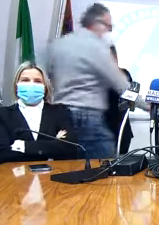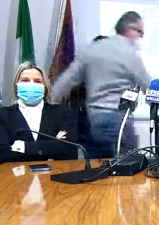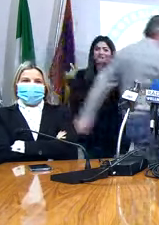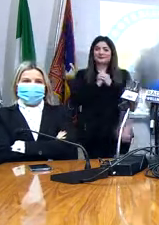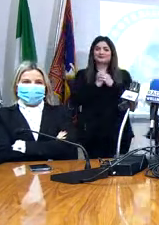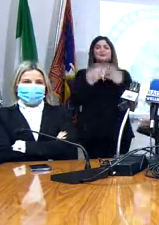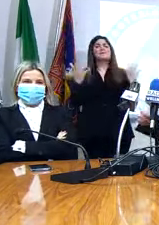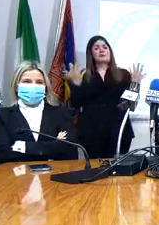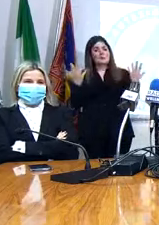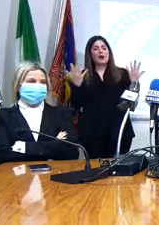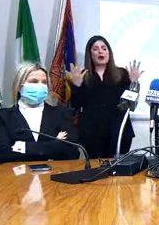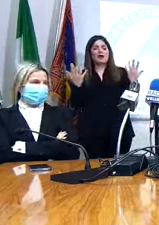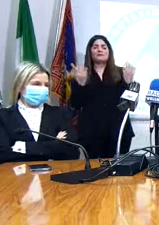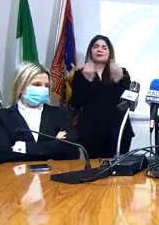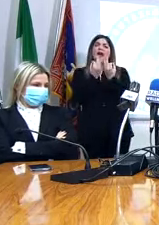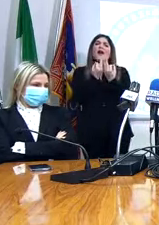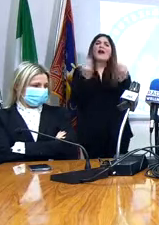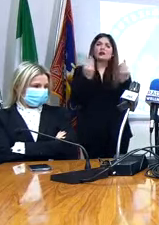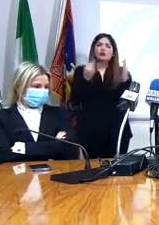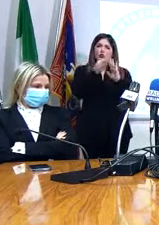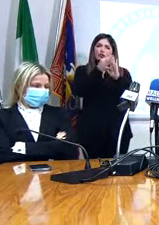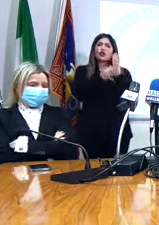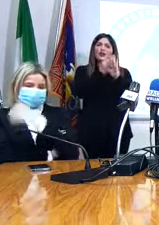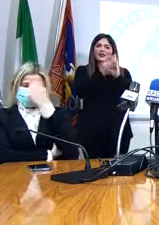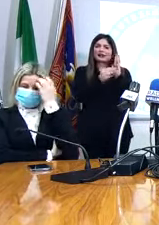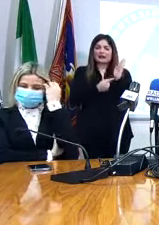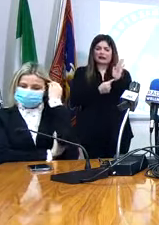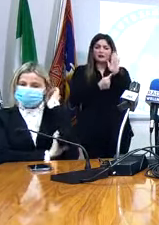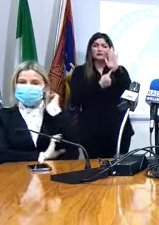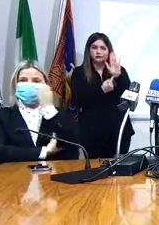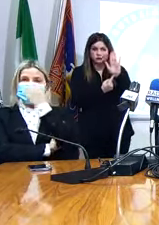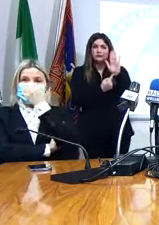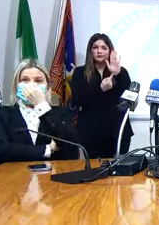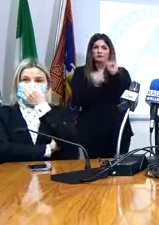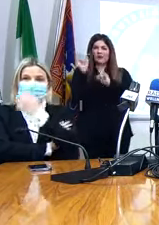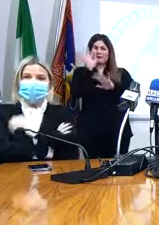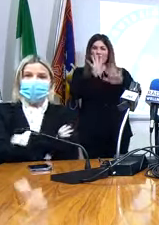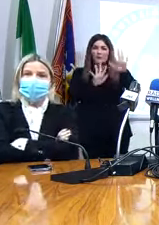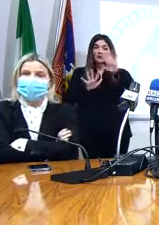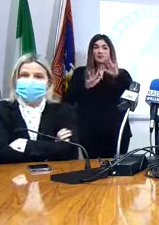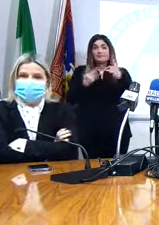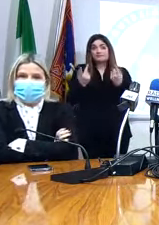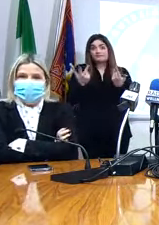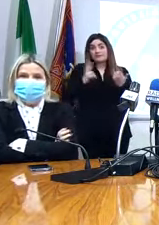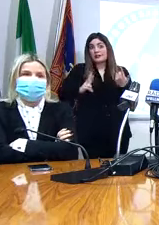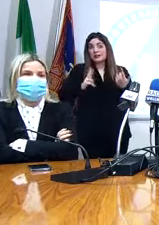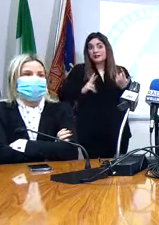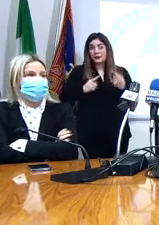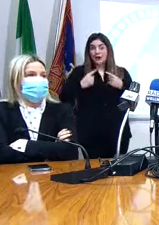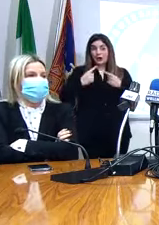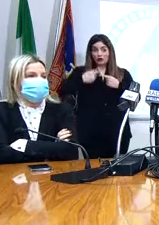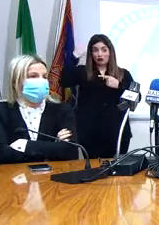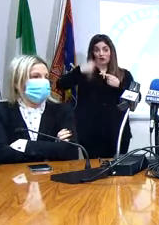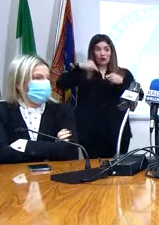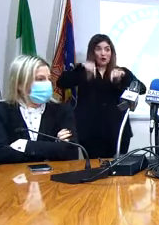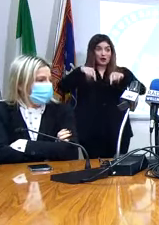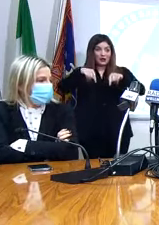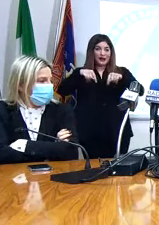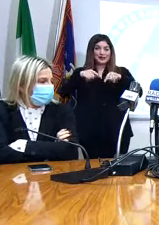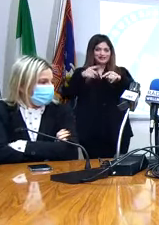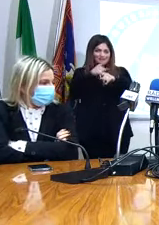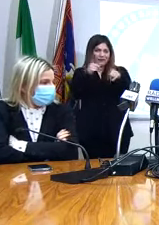che siano dati ai cittadini e nell'informazione. E in giornata spero che vi mandino, come avete visto già ieri sera